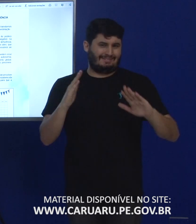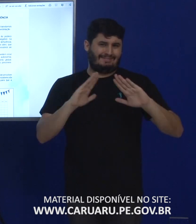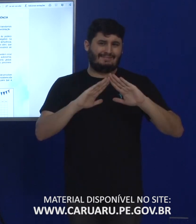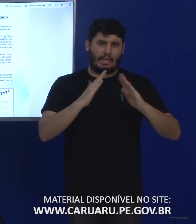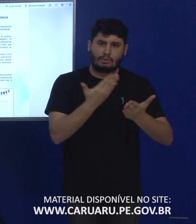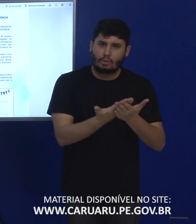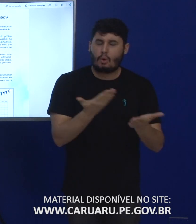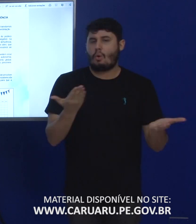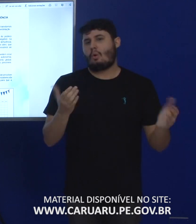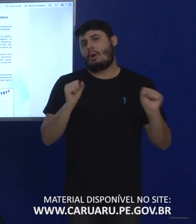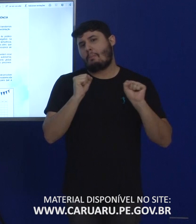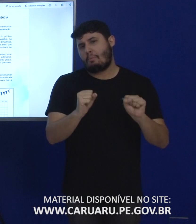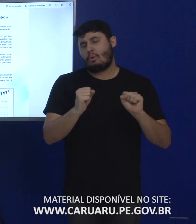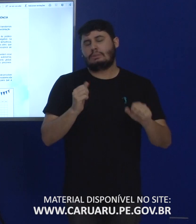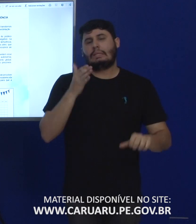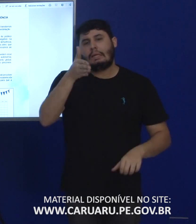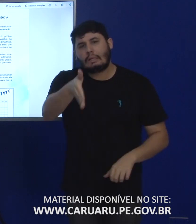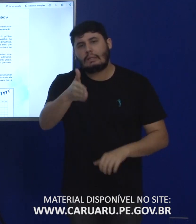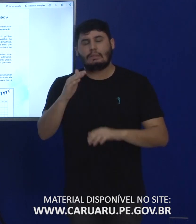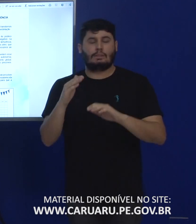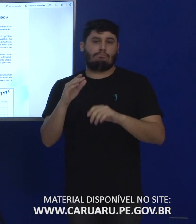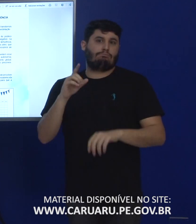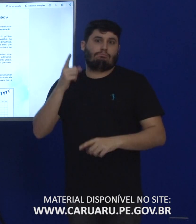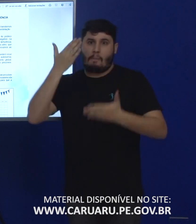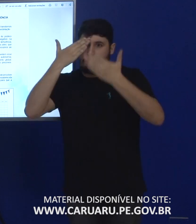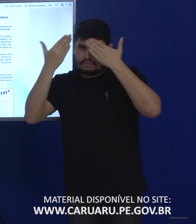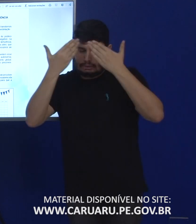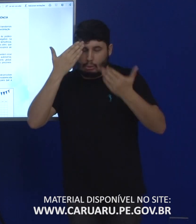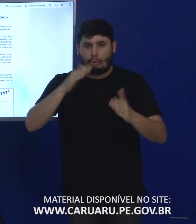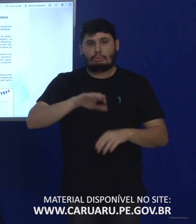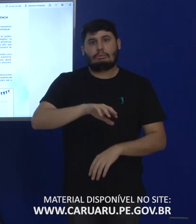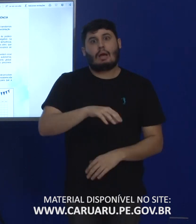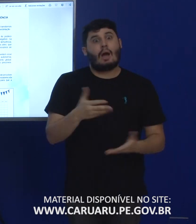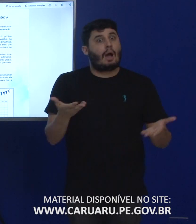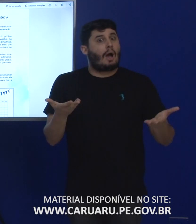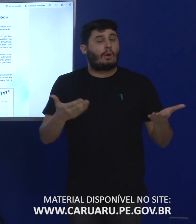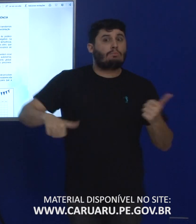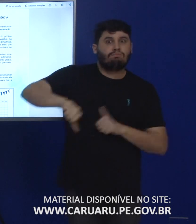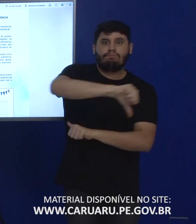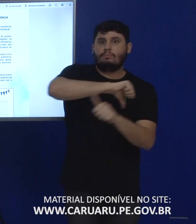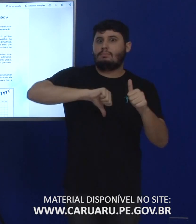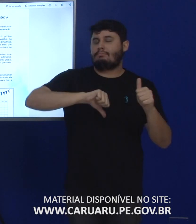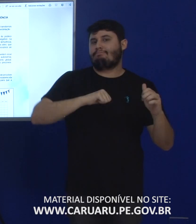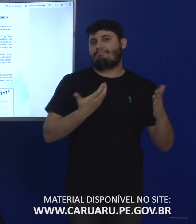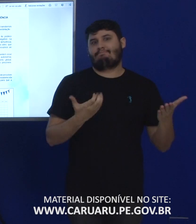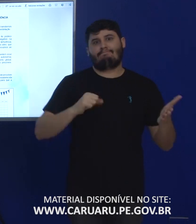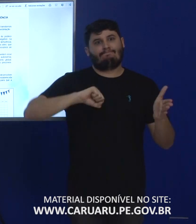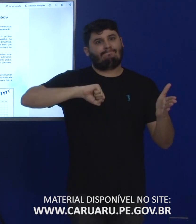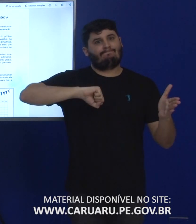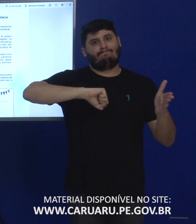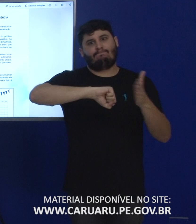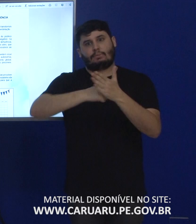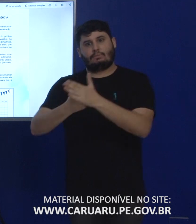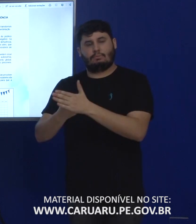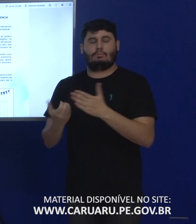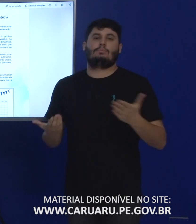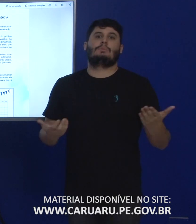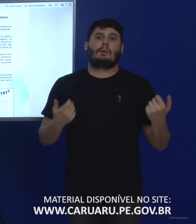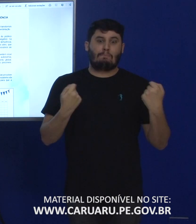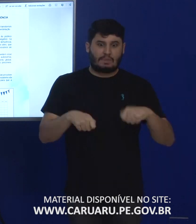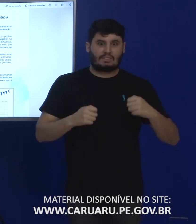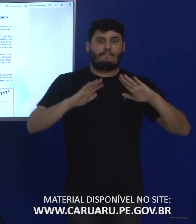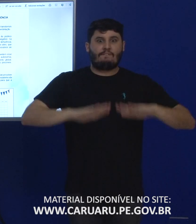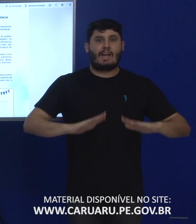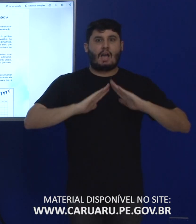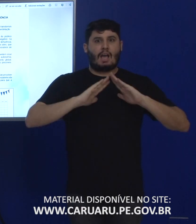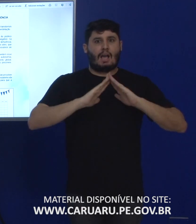desenvolvimento. Hoje nós estamos, claro, para quem pode, trancados em nossas residências, necessitando estruturar